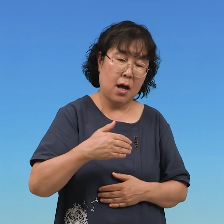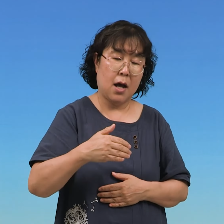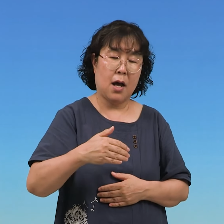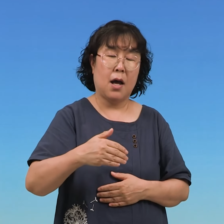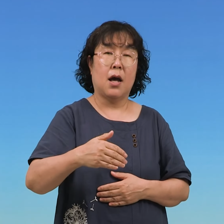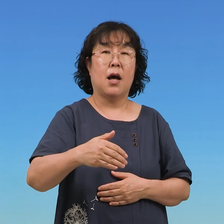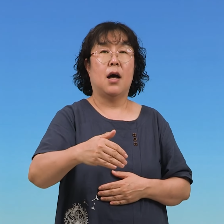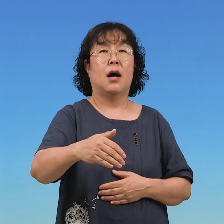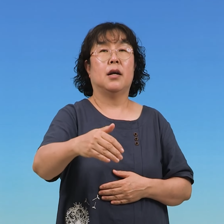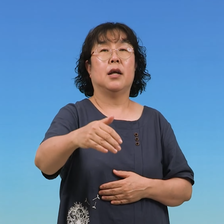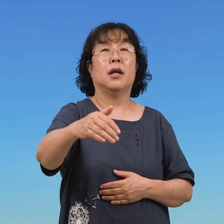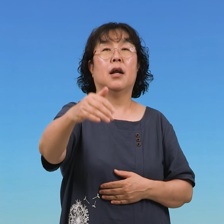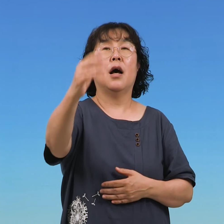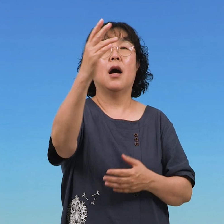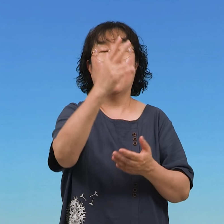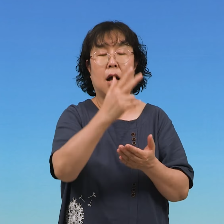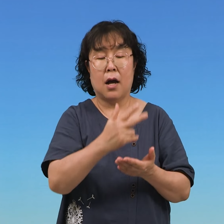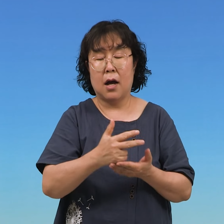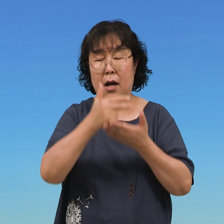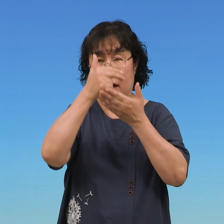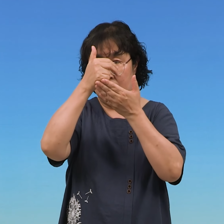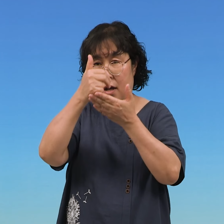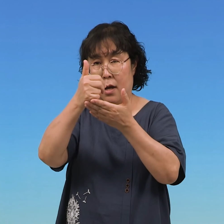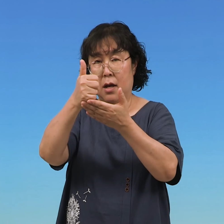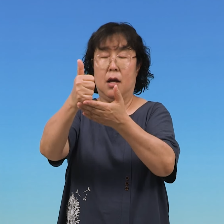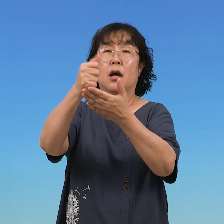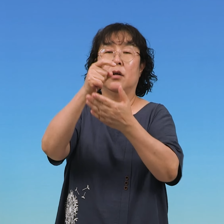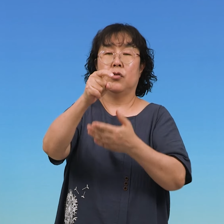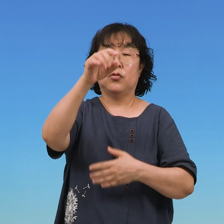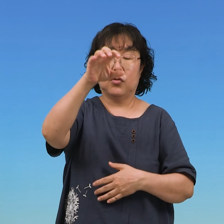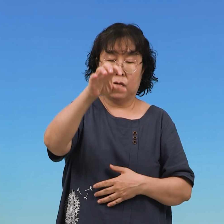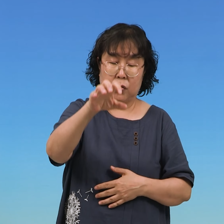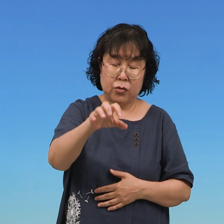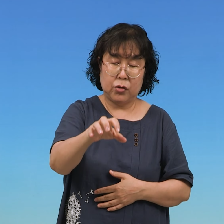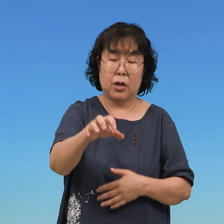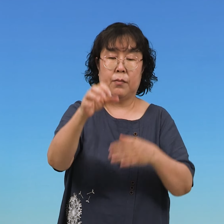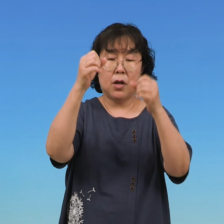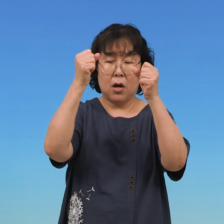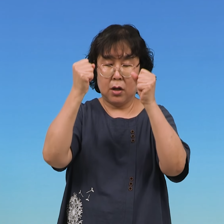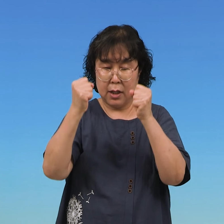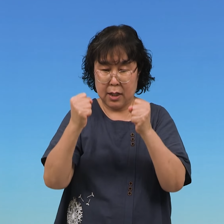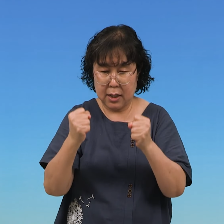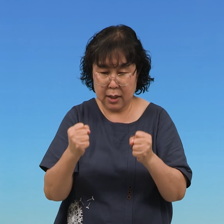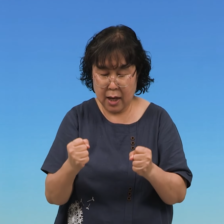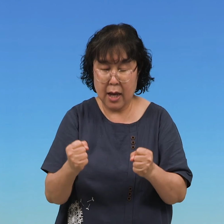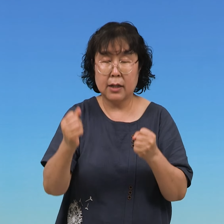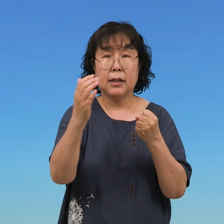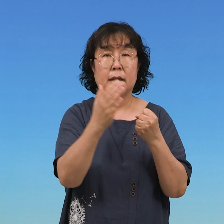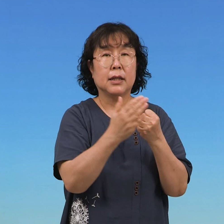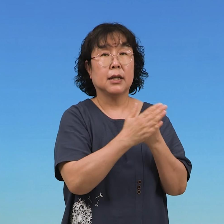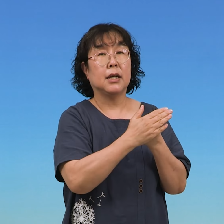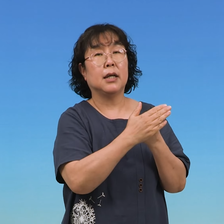모든 예배 때마다 선포하십시오. 주님 여기 계시기에.